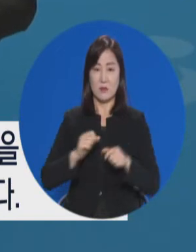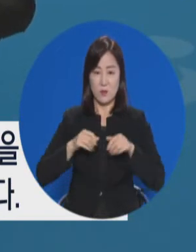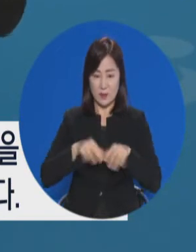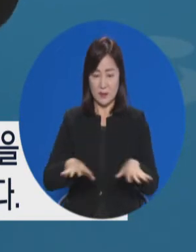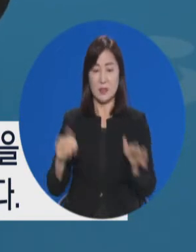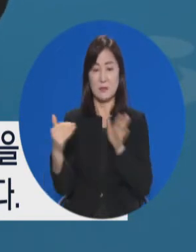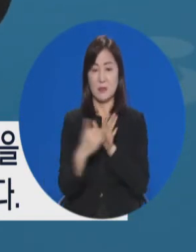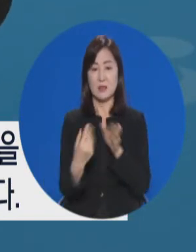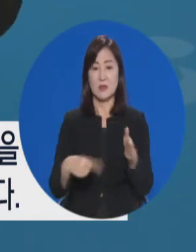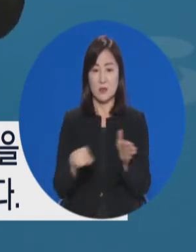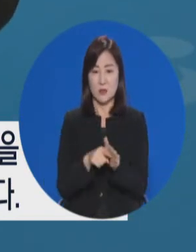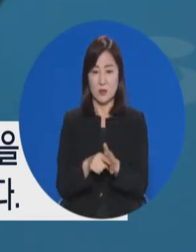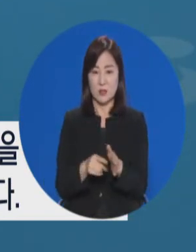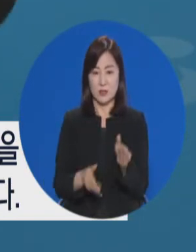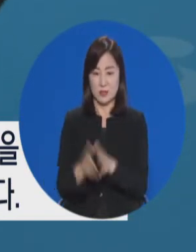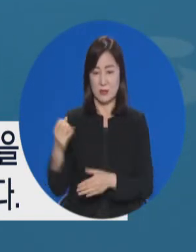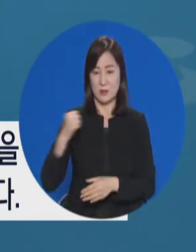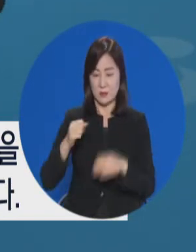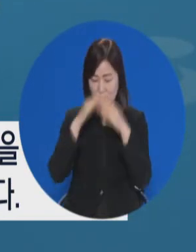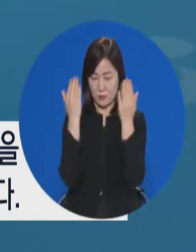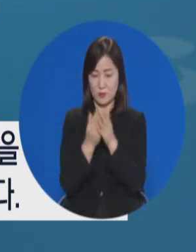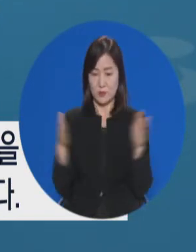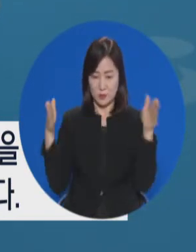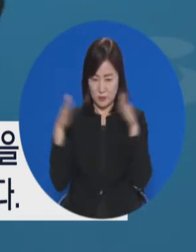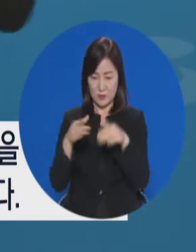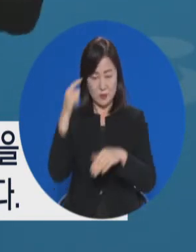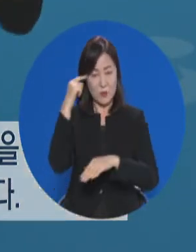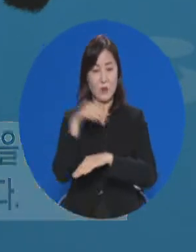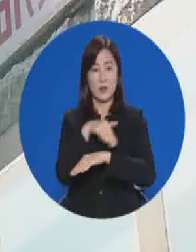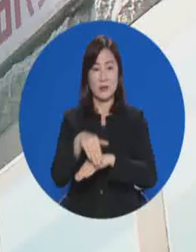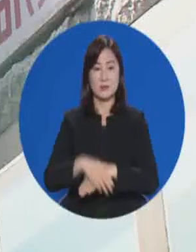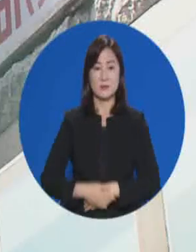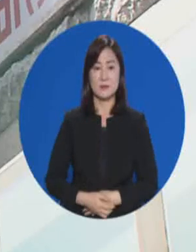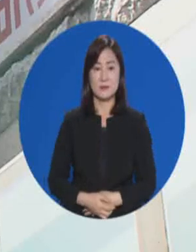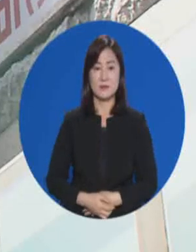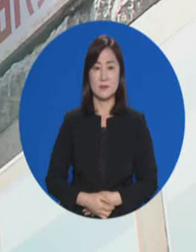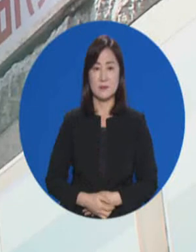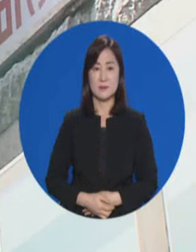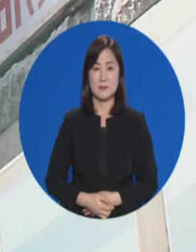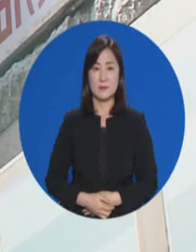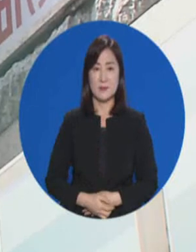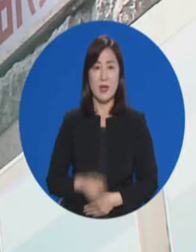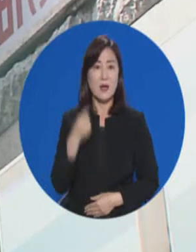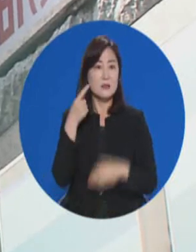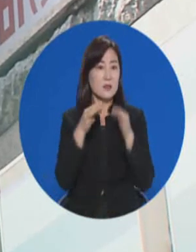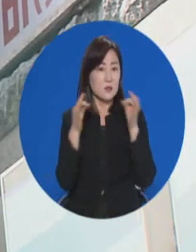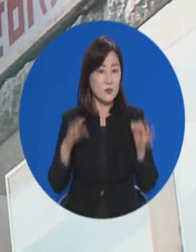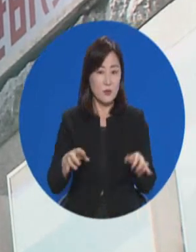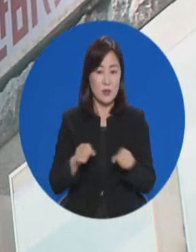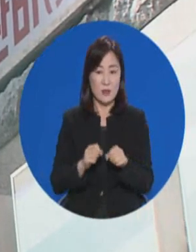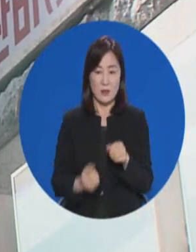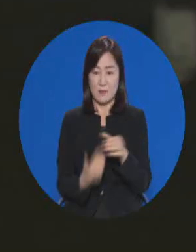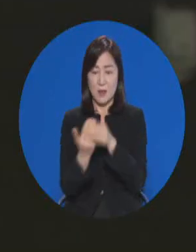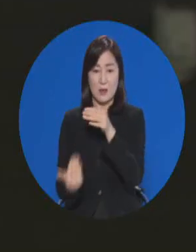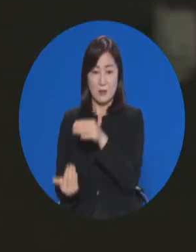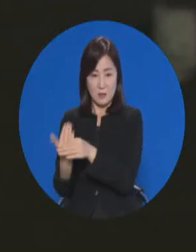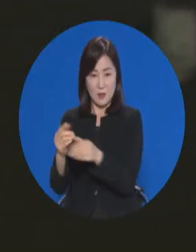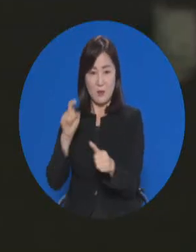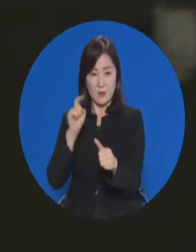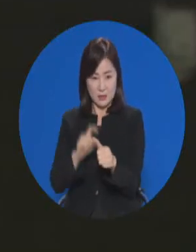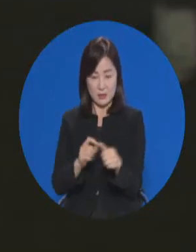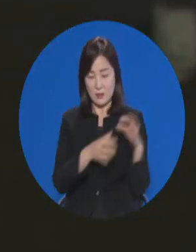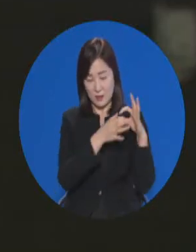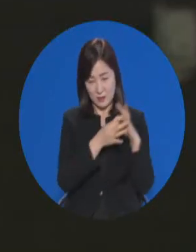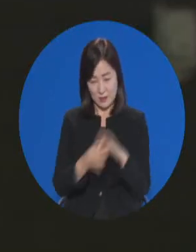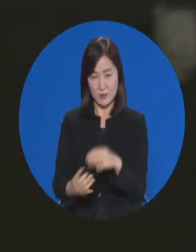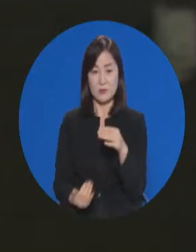확산되지 않도록 시정에 모든 역량을 투입하고 있습니다. 한달 가까이 산발적으로 코로나19 확진자가